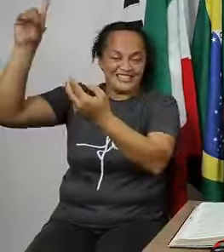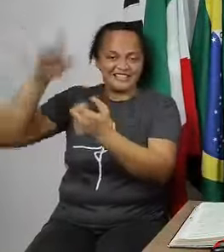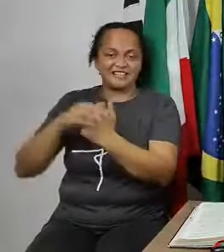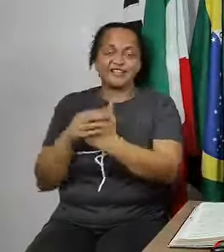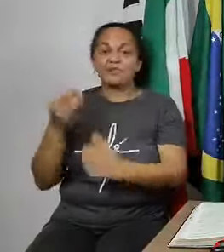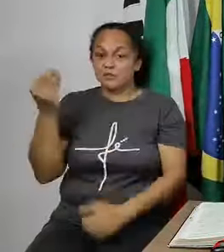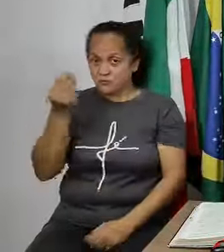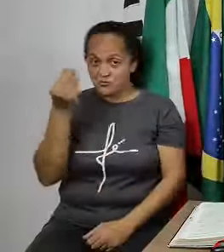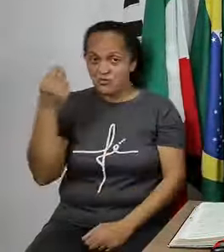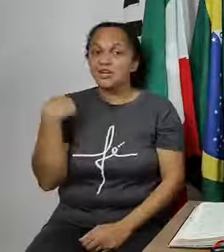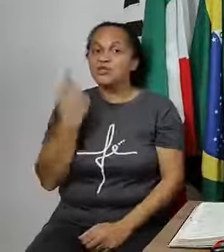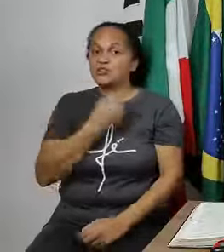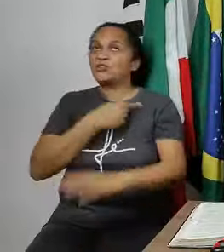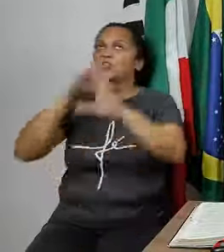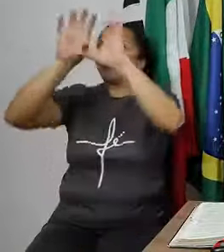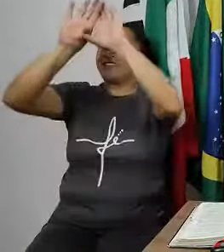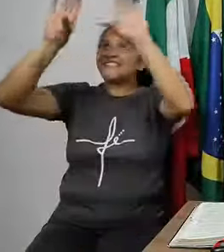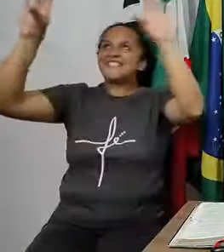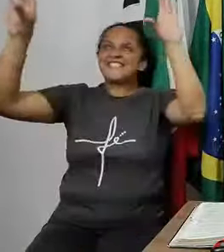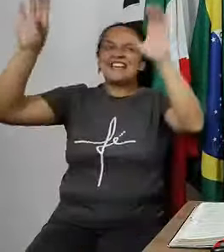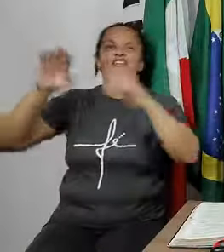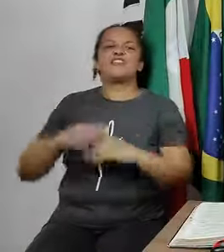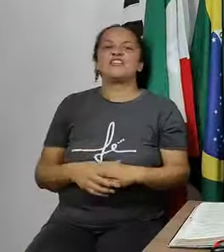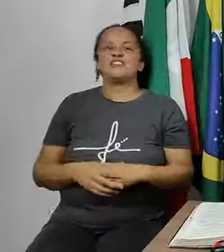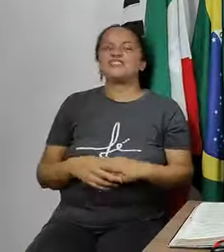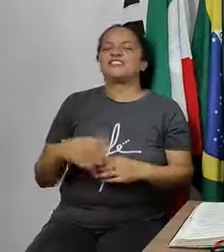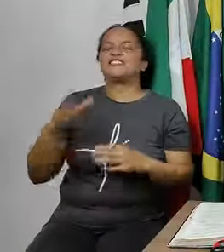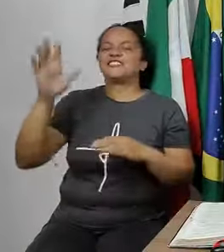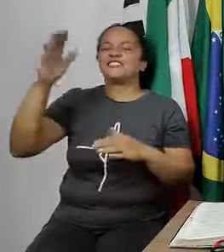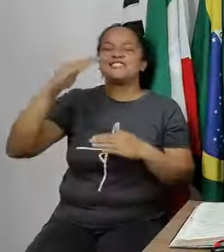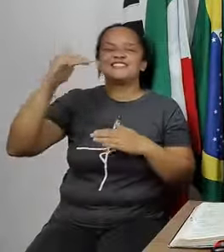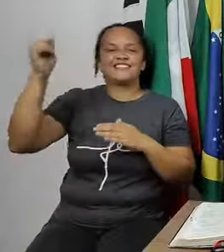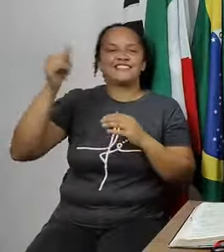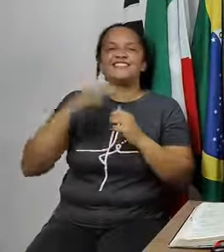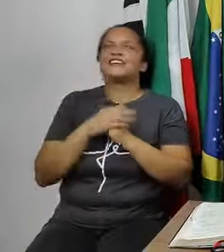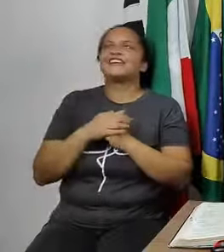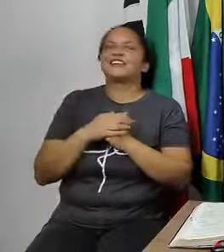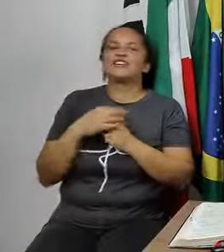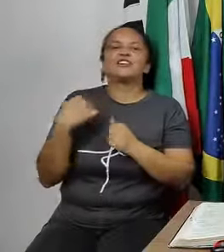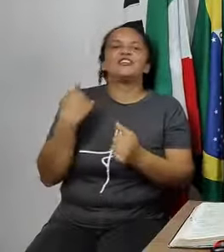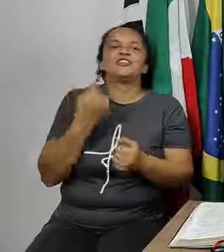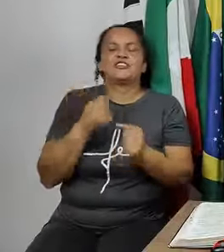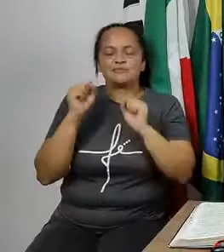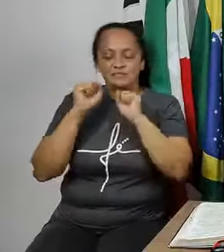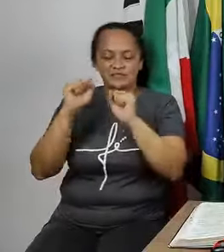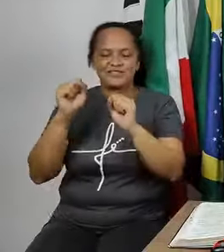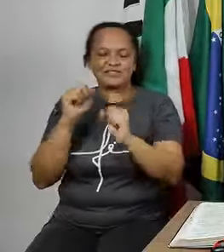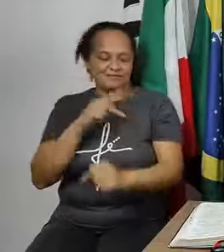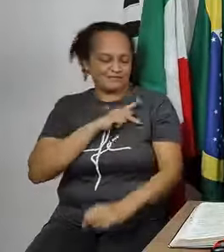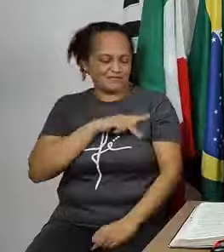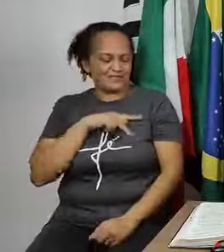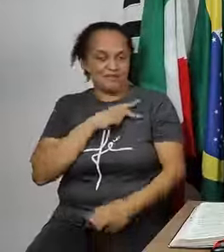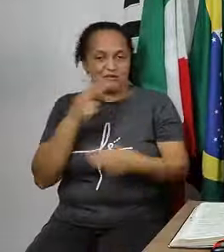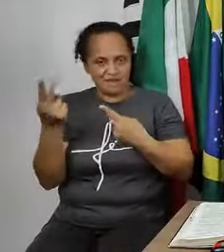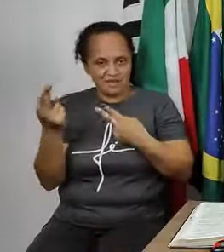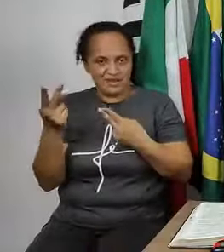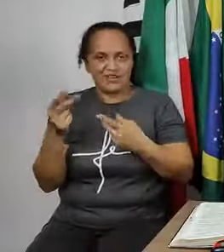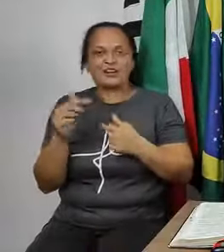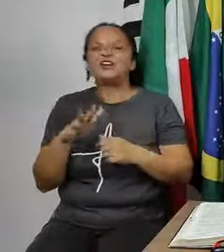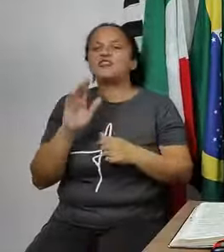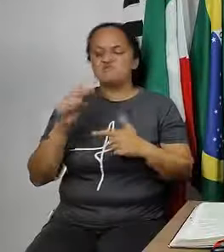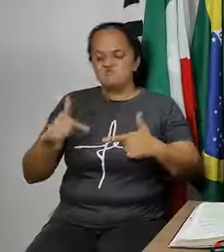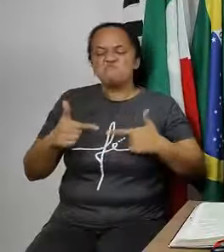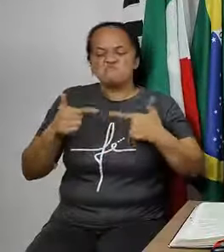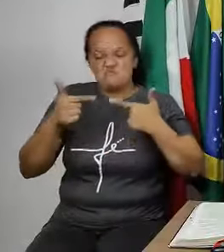for para o céu, a gente não vá de mãos vazias, a gente possa falar como Paulo: combati o bom combate, terminei